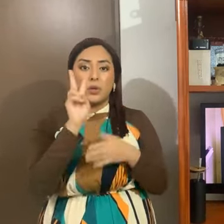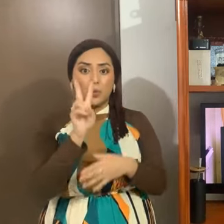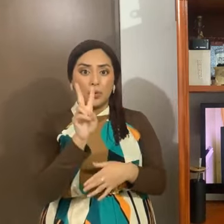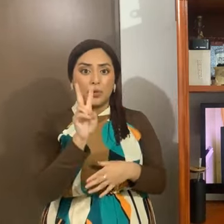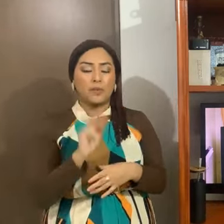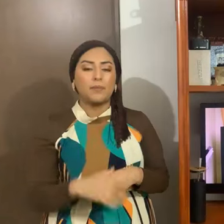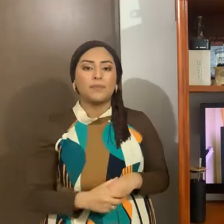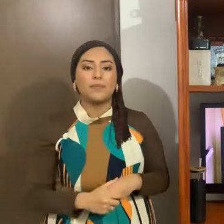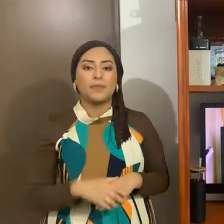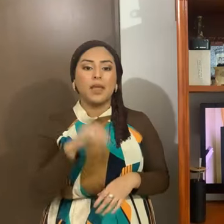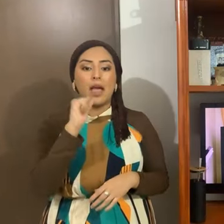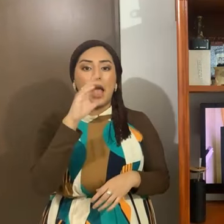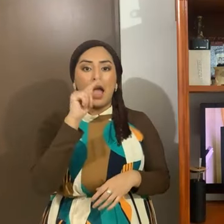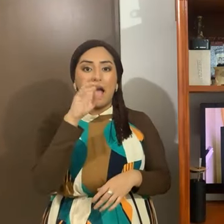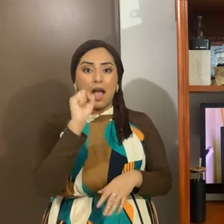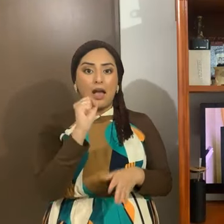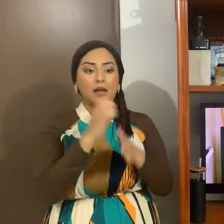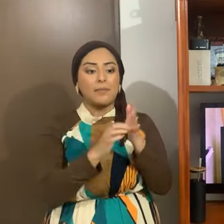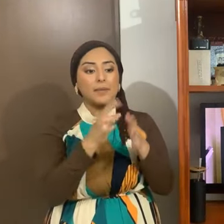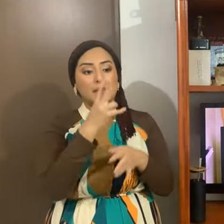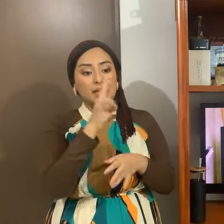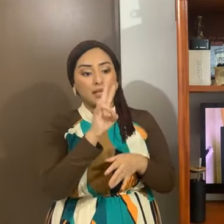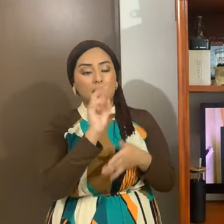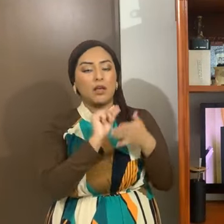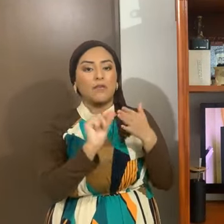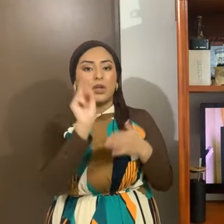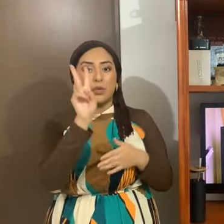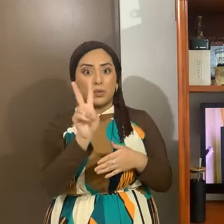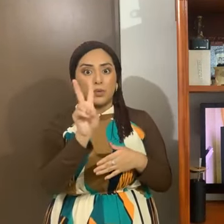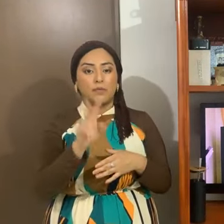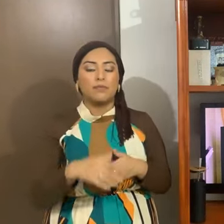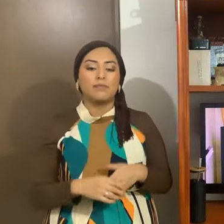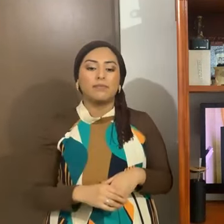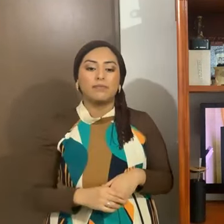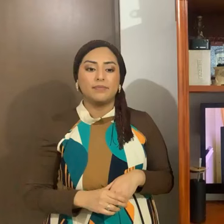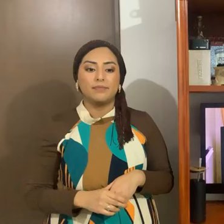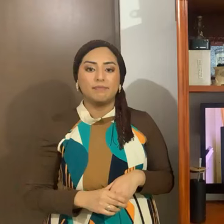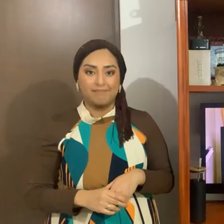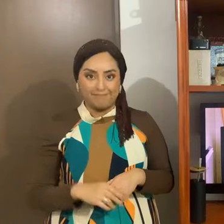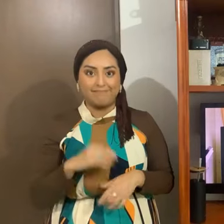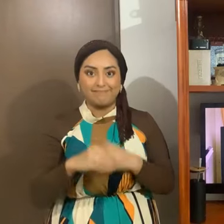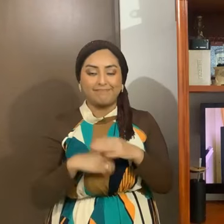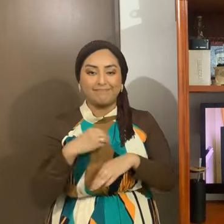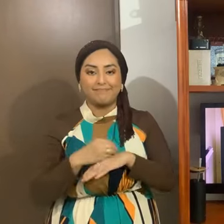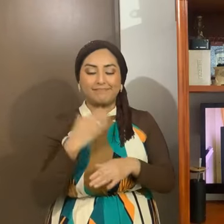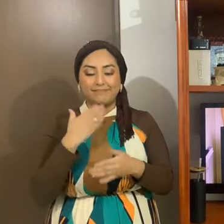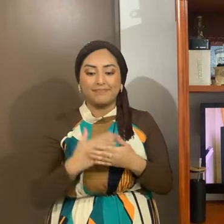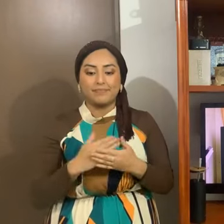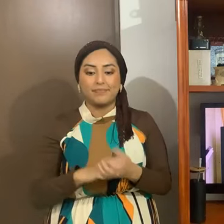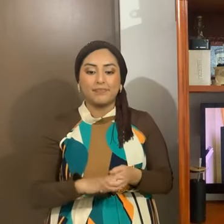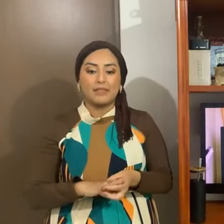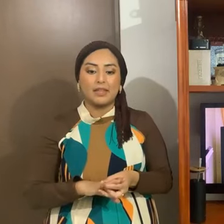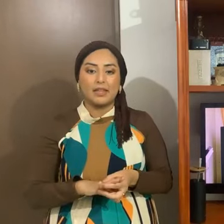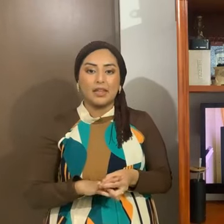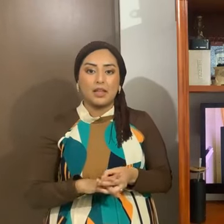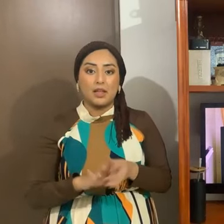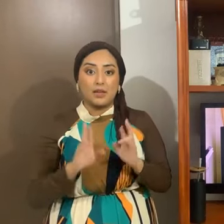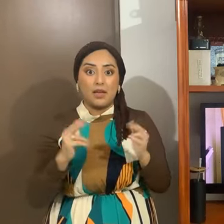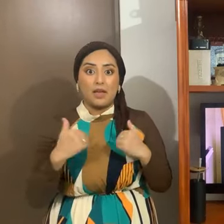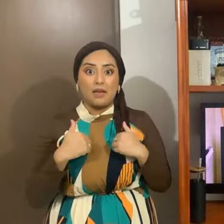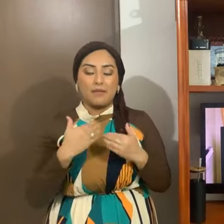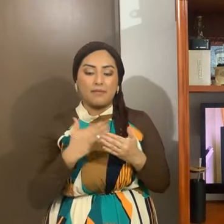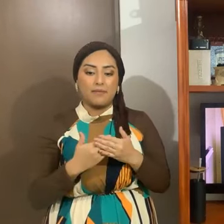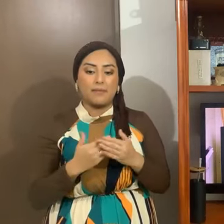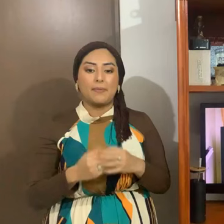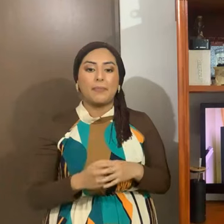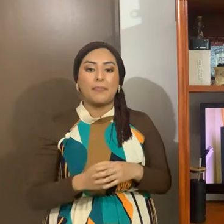2. Hechos 17, verso 2. ¿Amén? Muy bien. ¿Ya lo tienen?